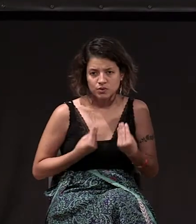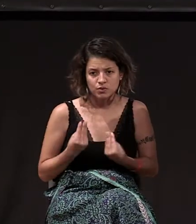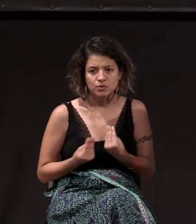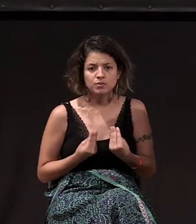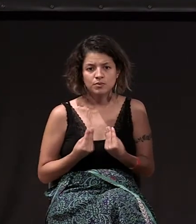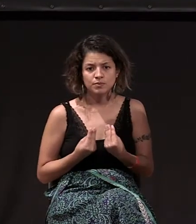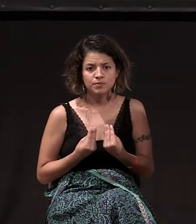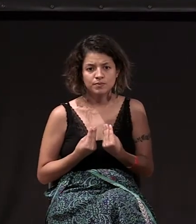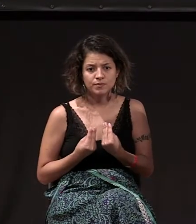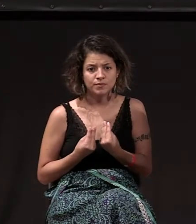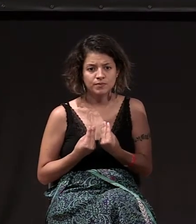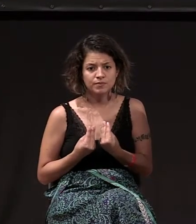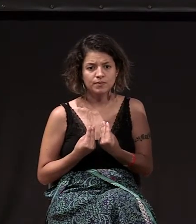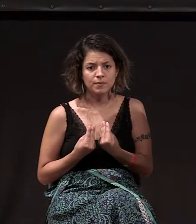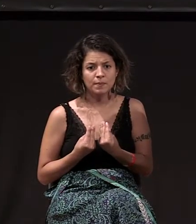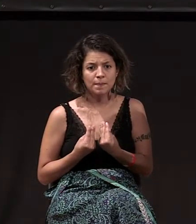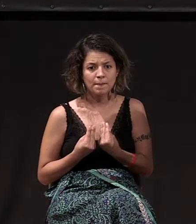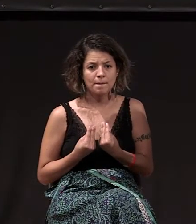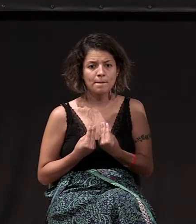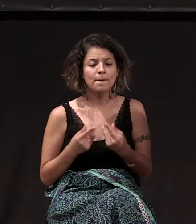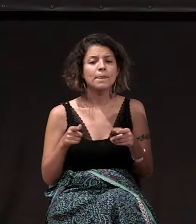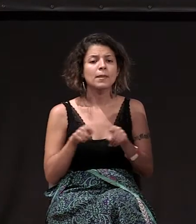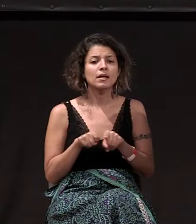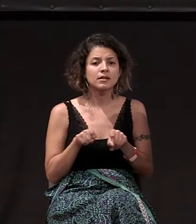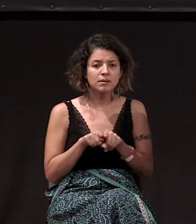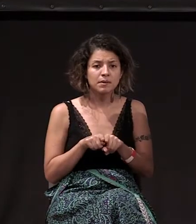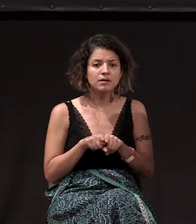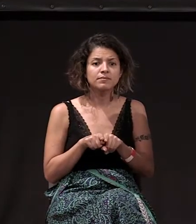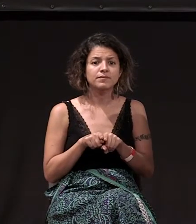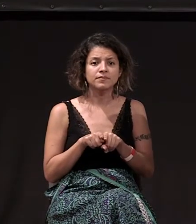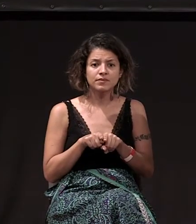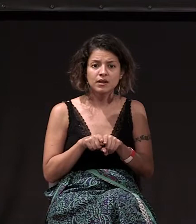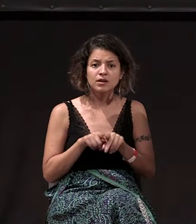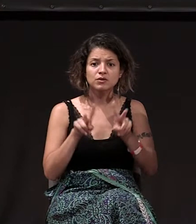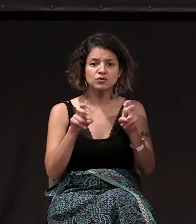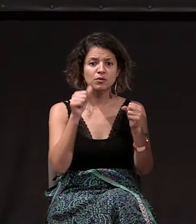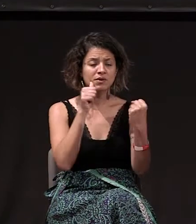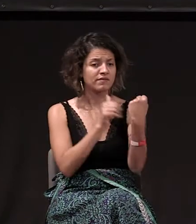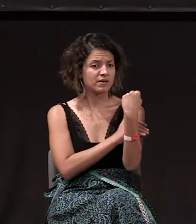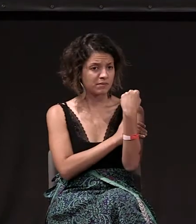mesmo na questão do feminismo, como que a gente pode